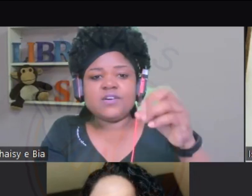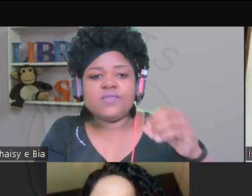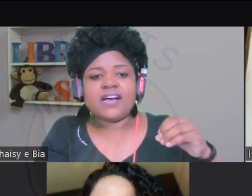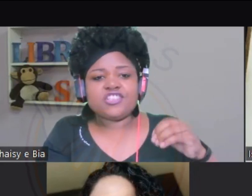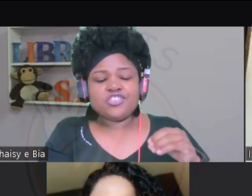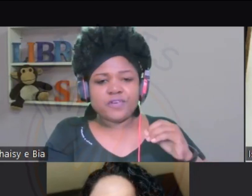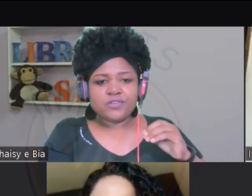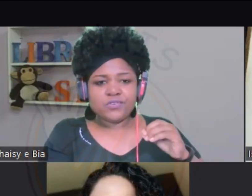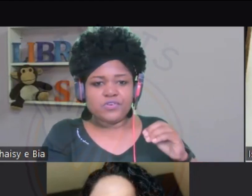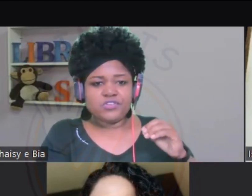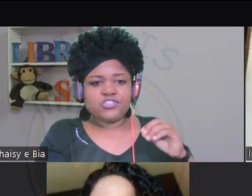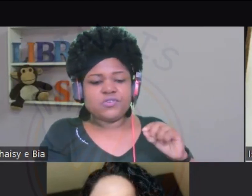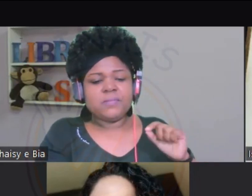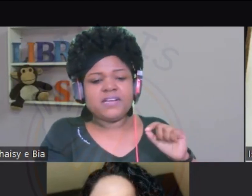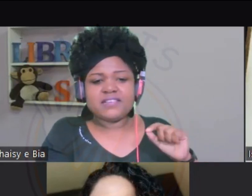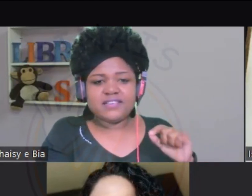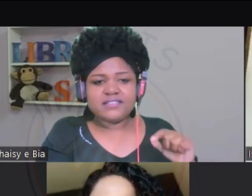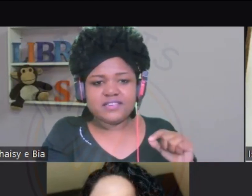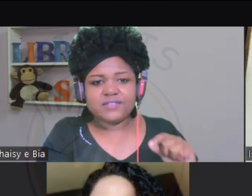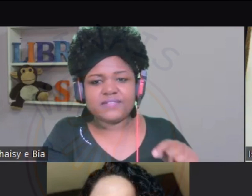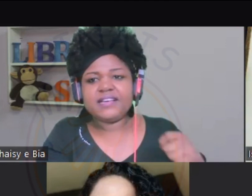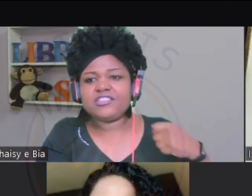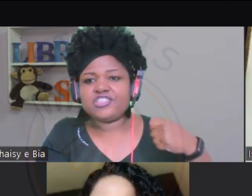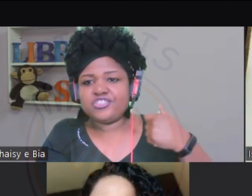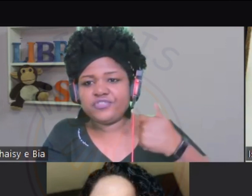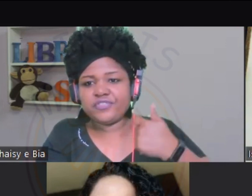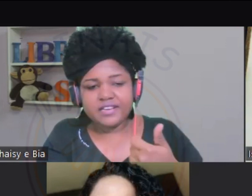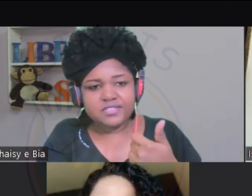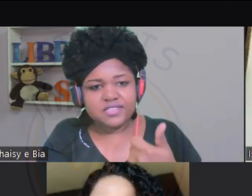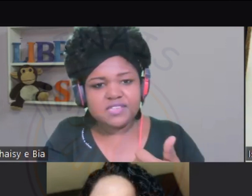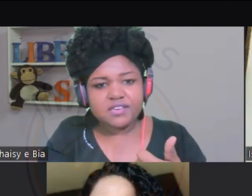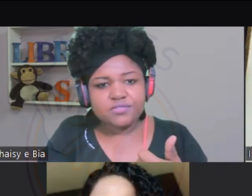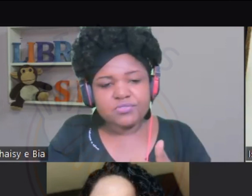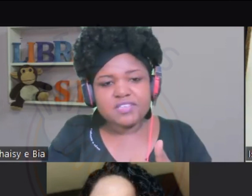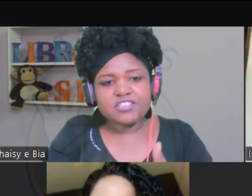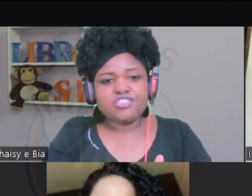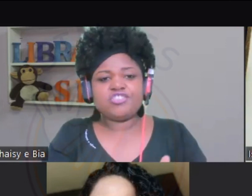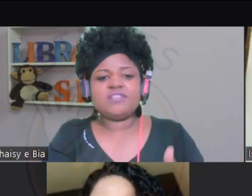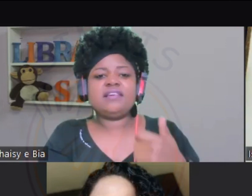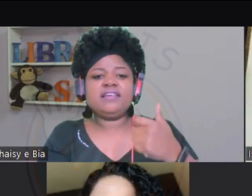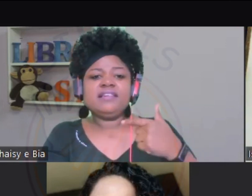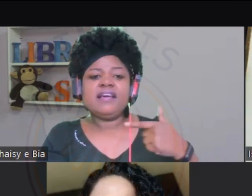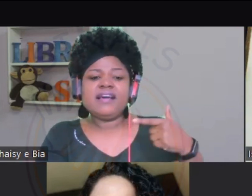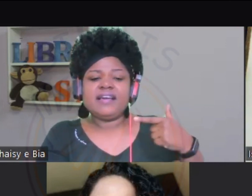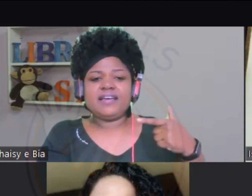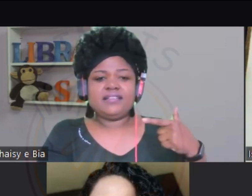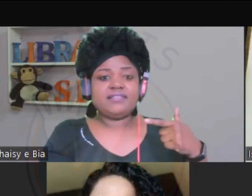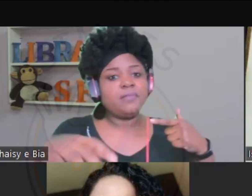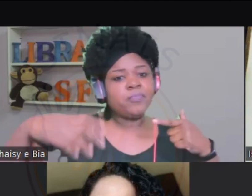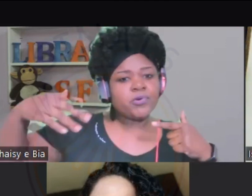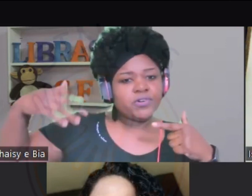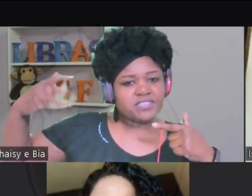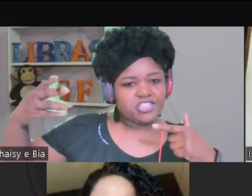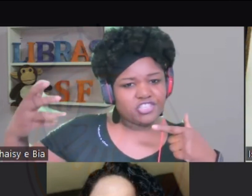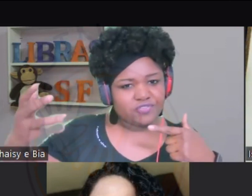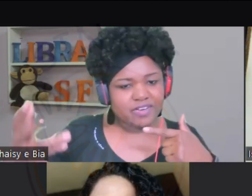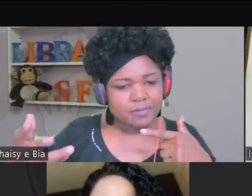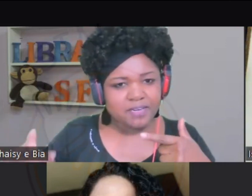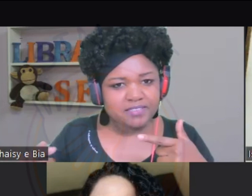Então, a gente falou hoje sobre essa questão, né? A gente vai usar os recursos que a gente tem, Depois a gente vai aprender